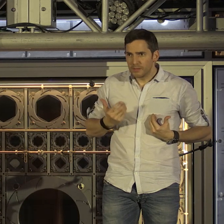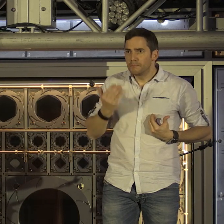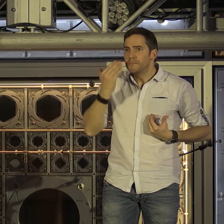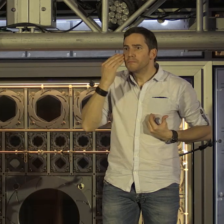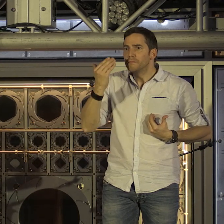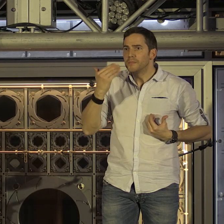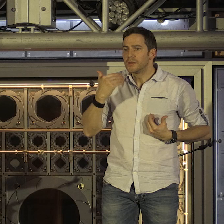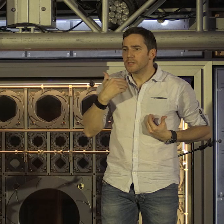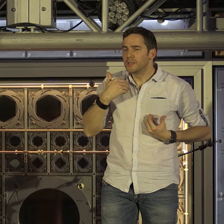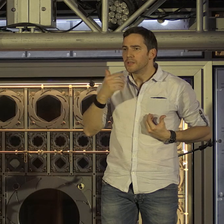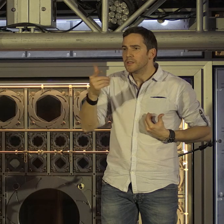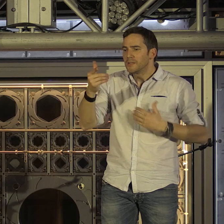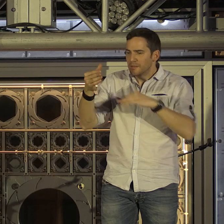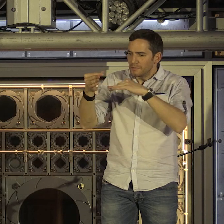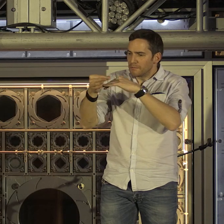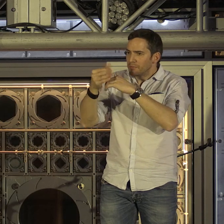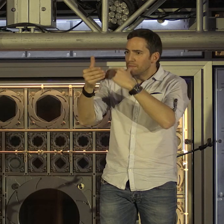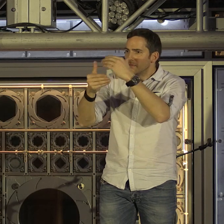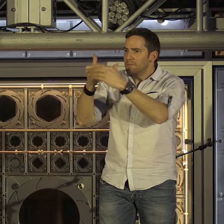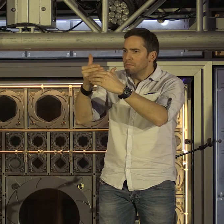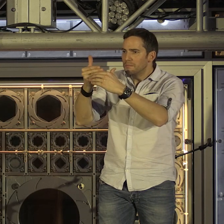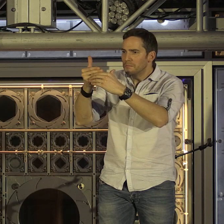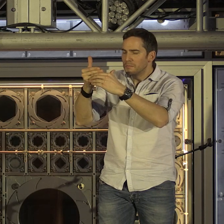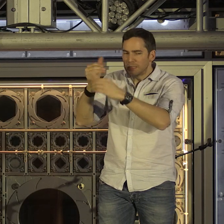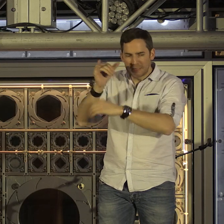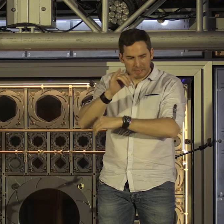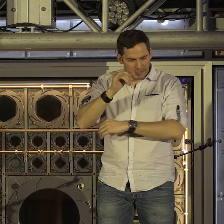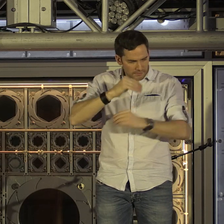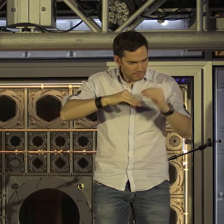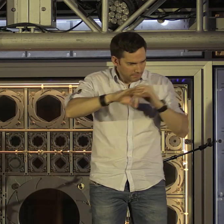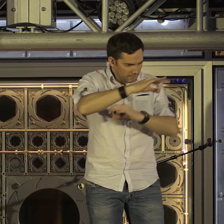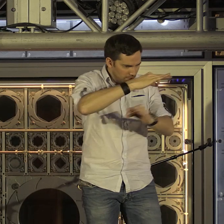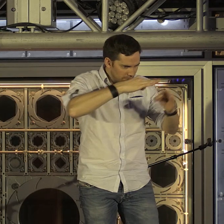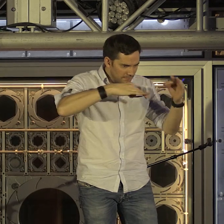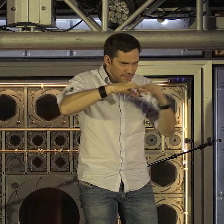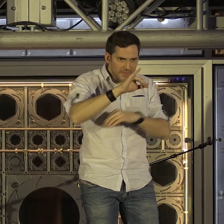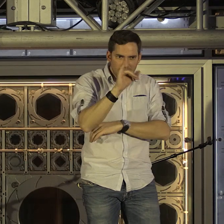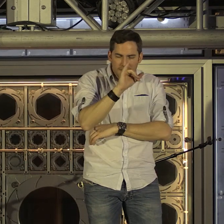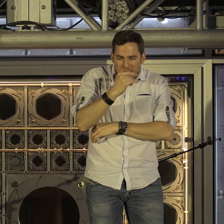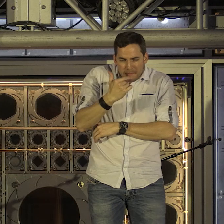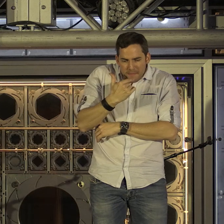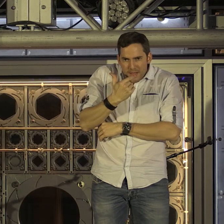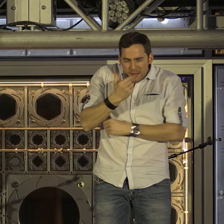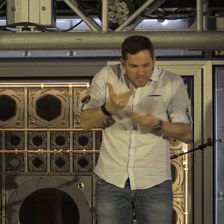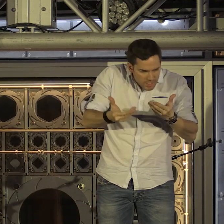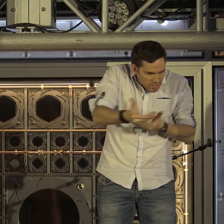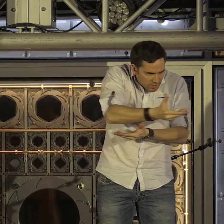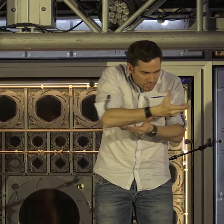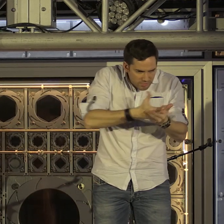cortège nuptial ? Qui nous racontera les vocalises de la chair ? Qui regarde, voit